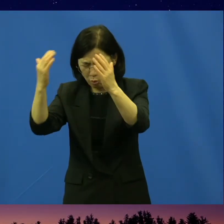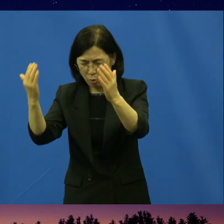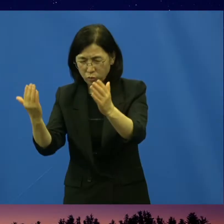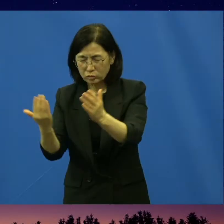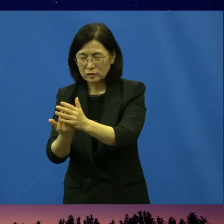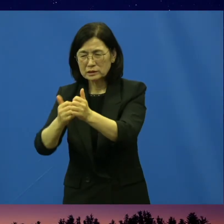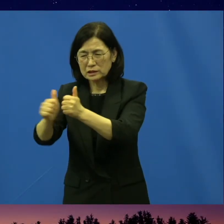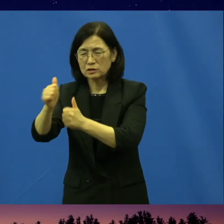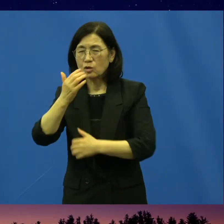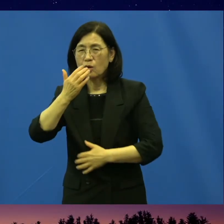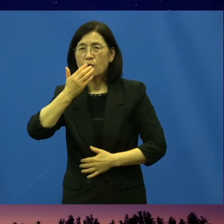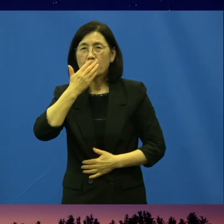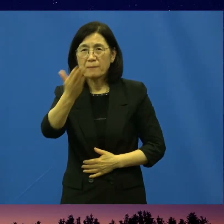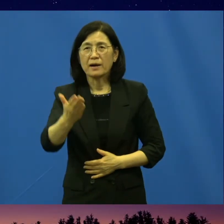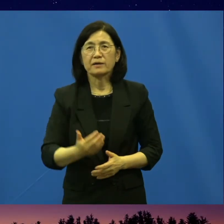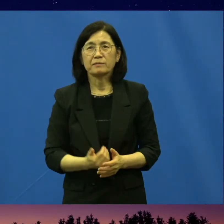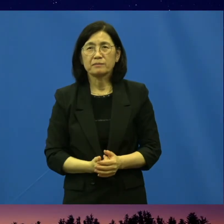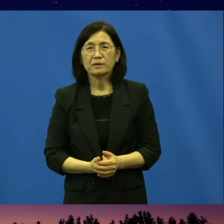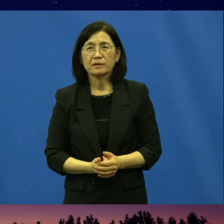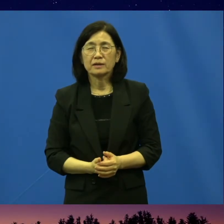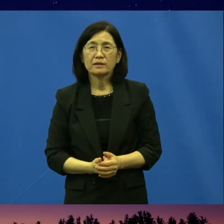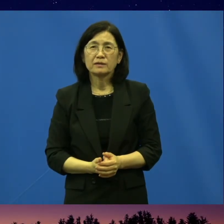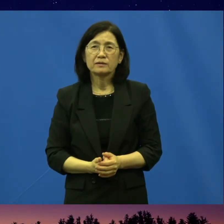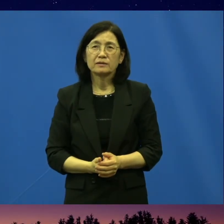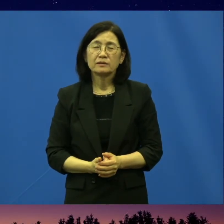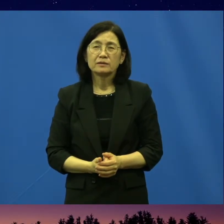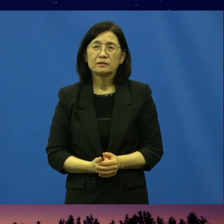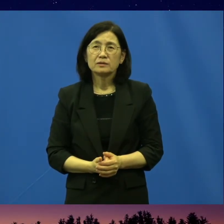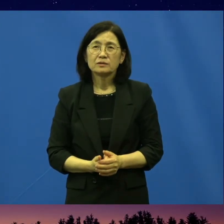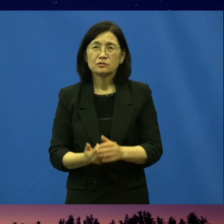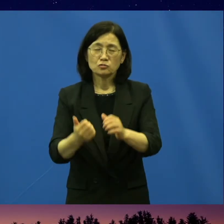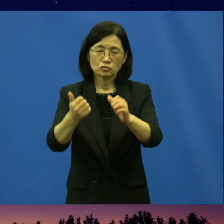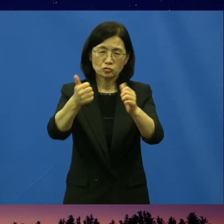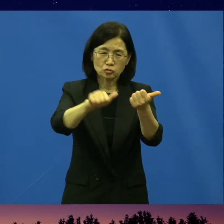진정한 자유는 죽음의 두려움으로부터의 자유예요.